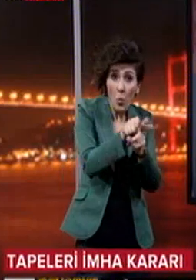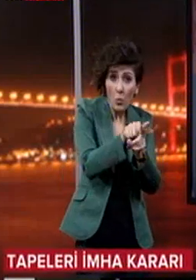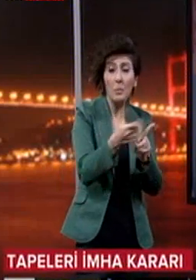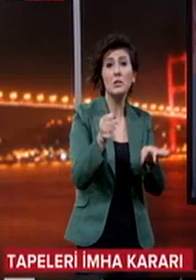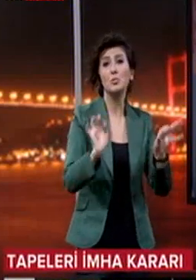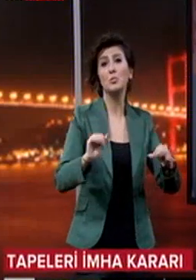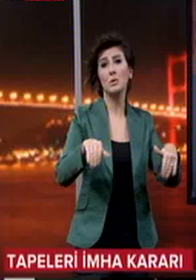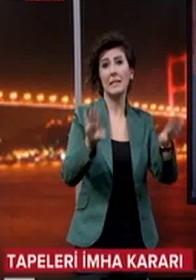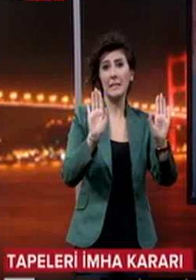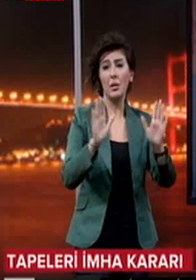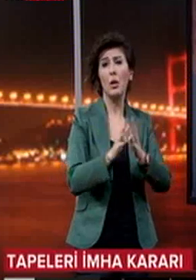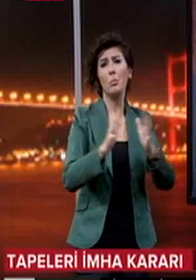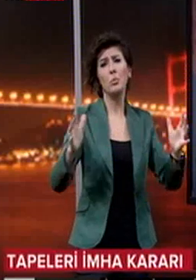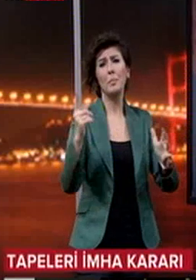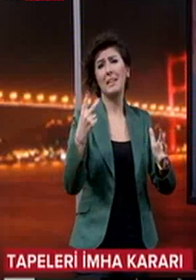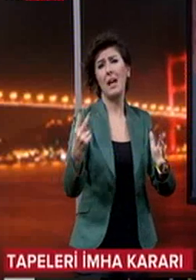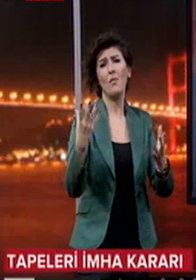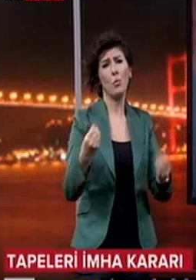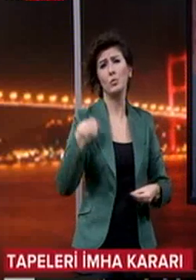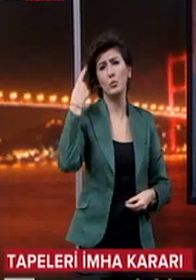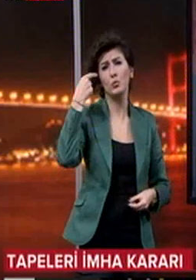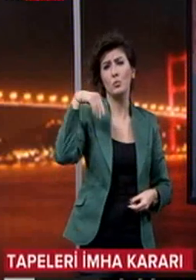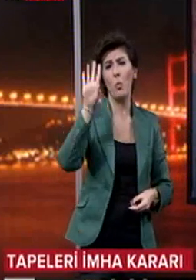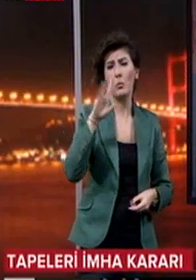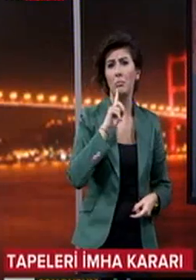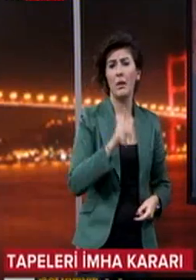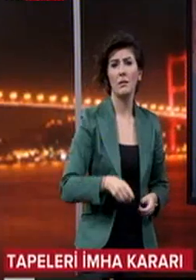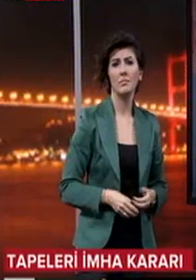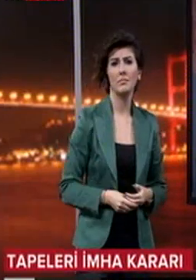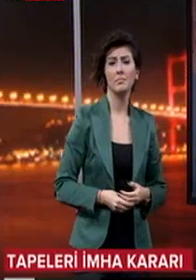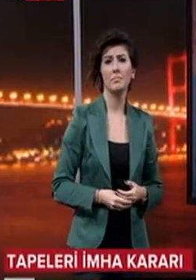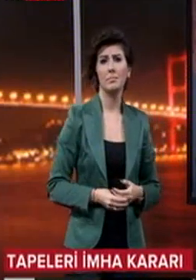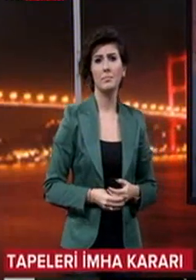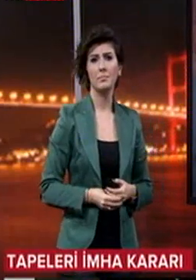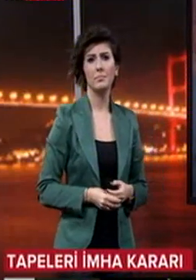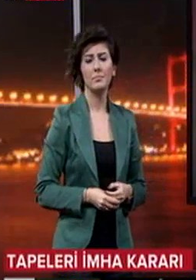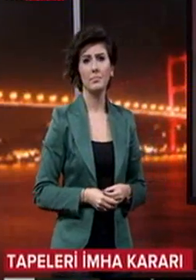de mümkün değil, büyütülecek bir tarafı olduğunu düşünmüyorum, dedi.